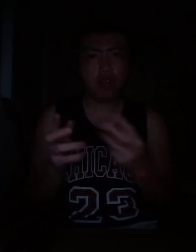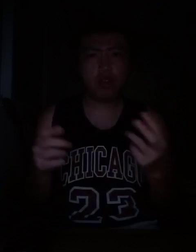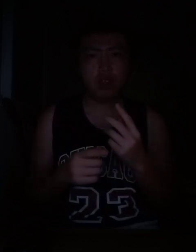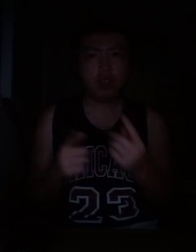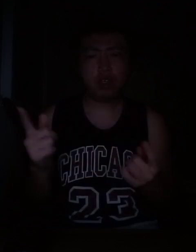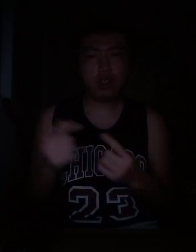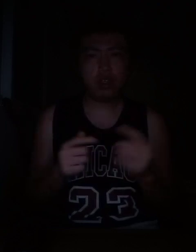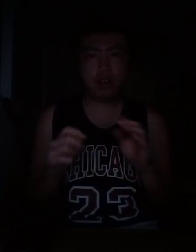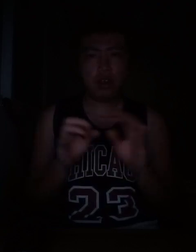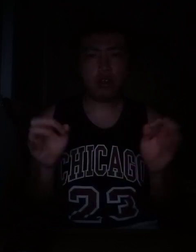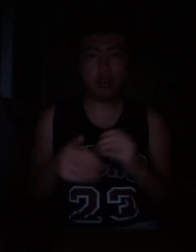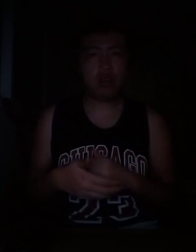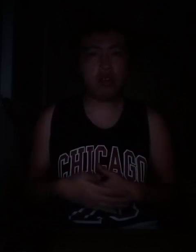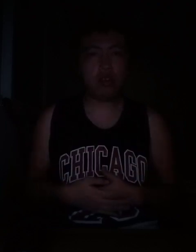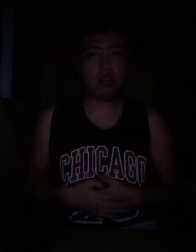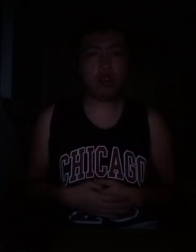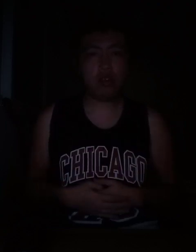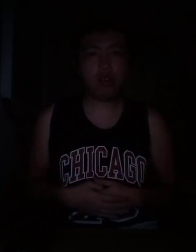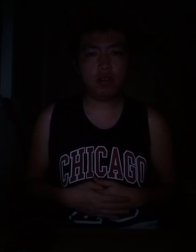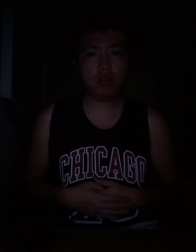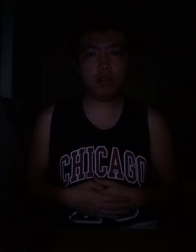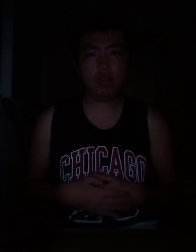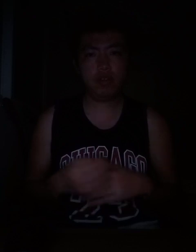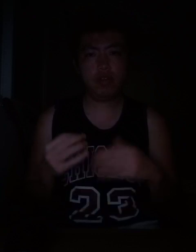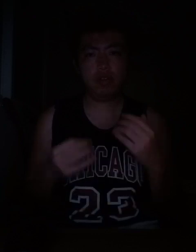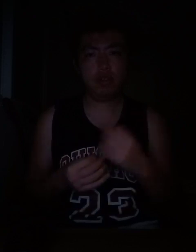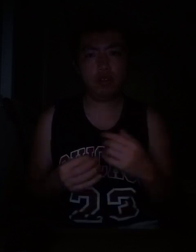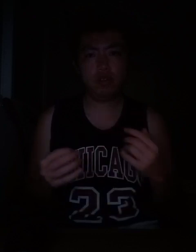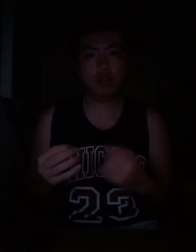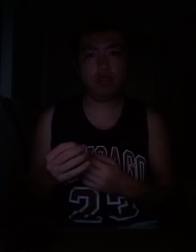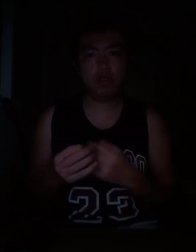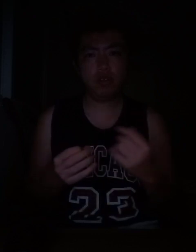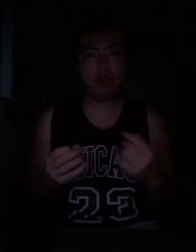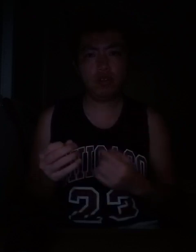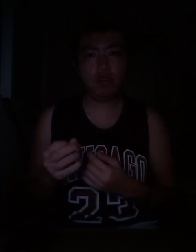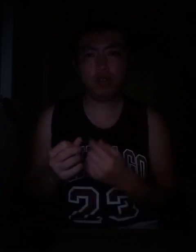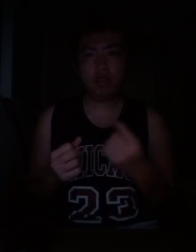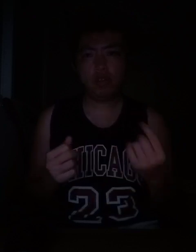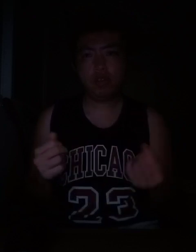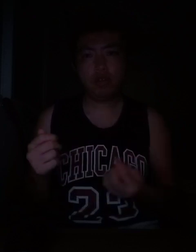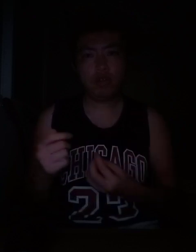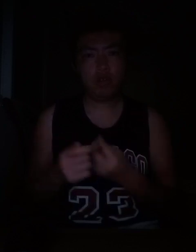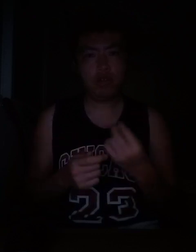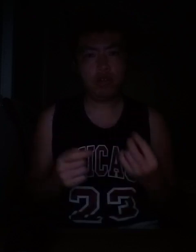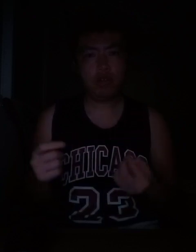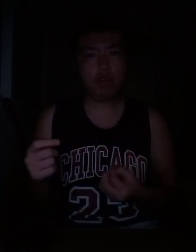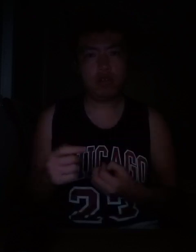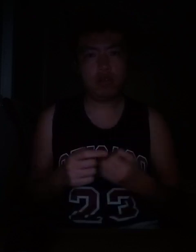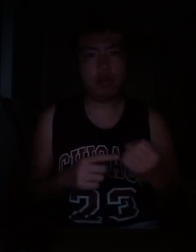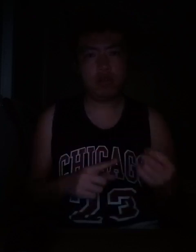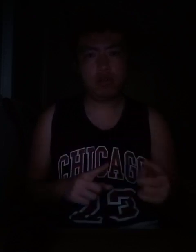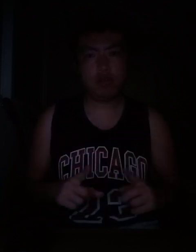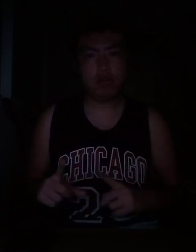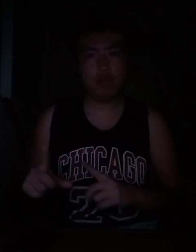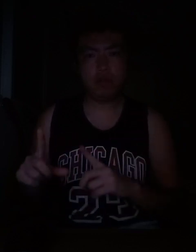출생지가 확인된 겁니다. 추념하는 그런 의미에서 그분이 살았던 곳을 찾다